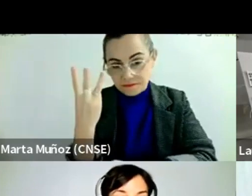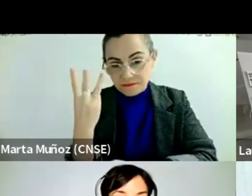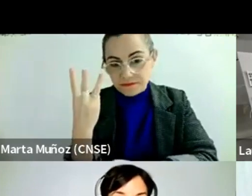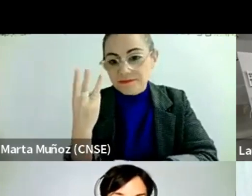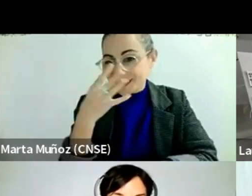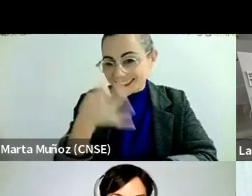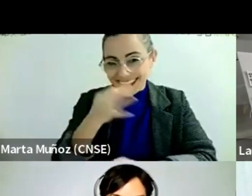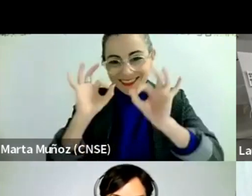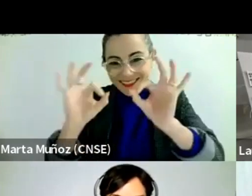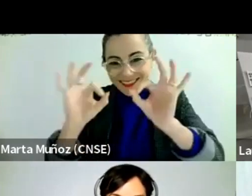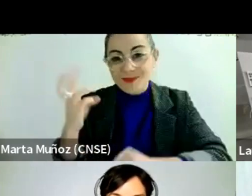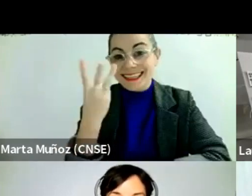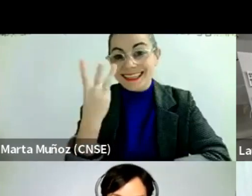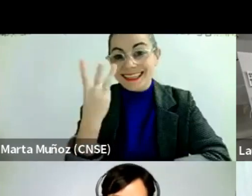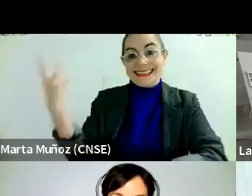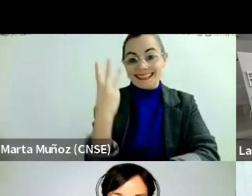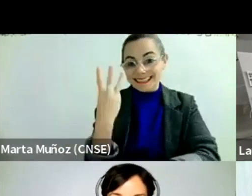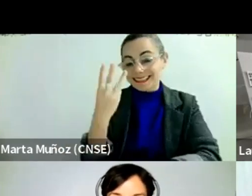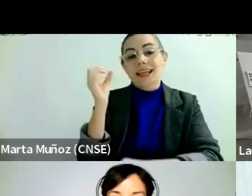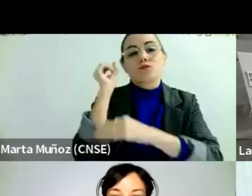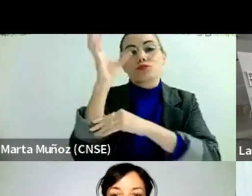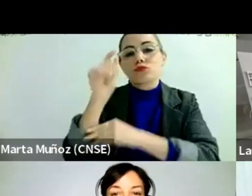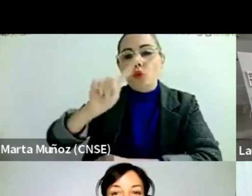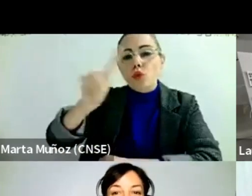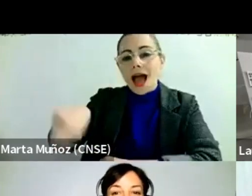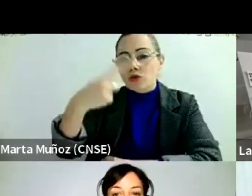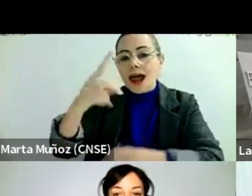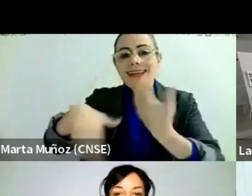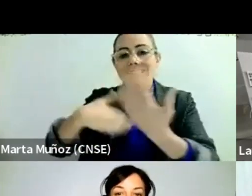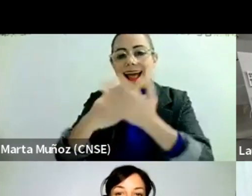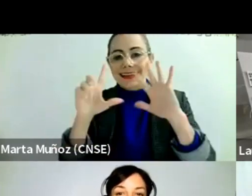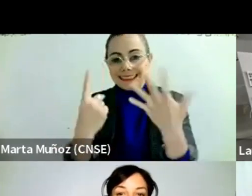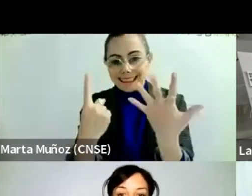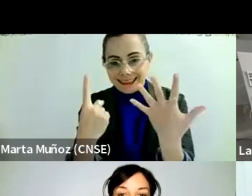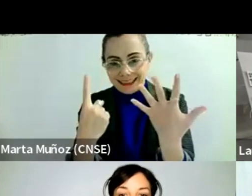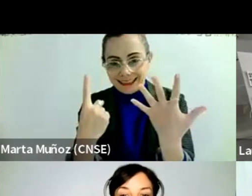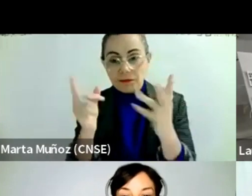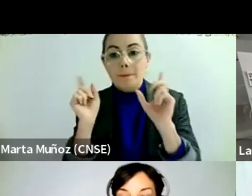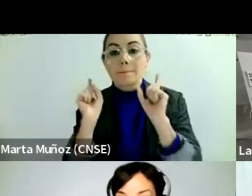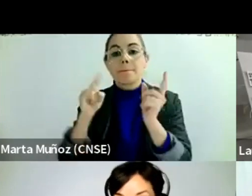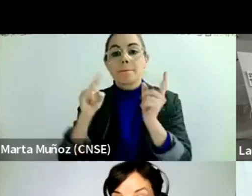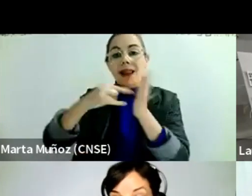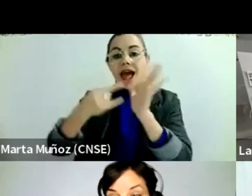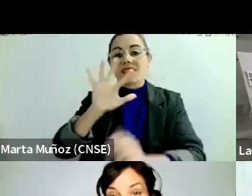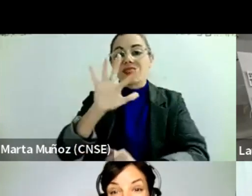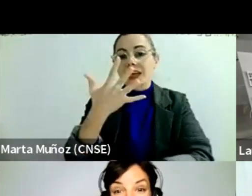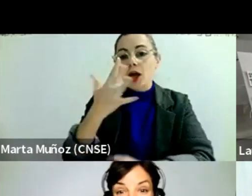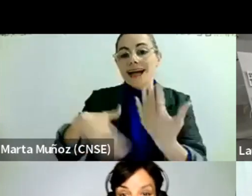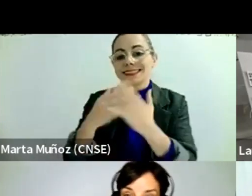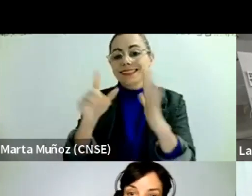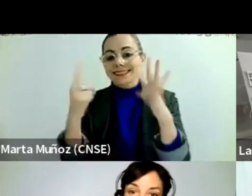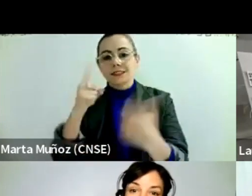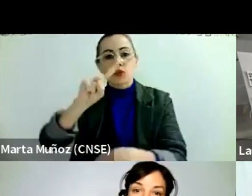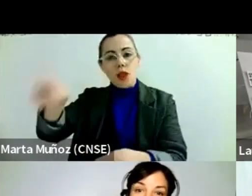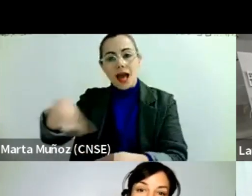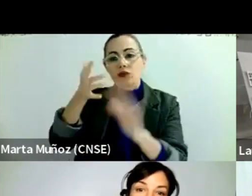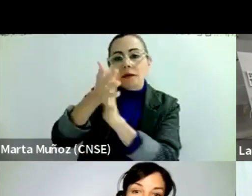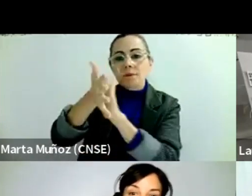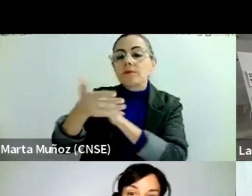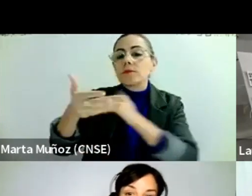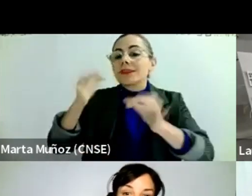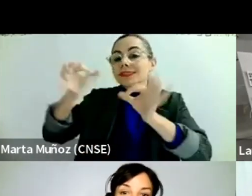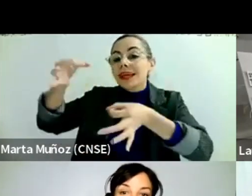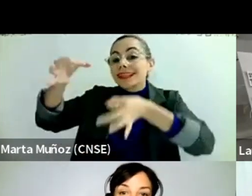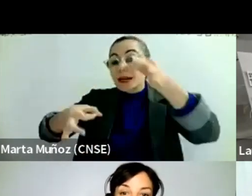pues Gracias. estas 3 ponentes que nos acompañan, buenas tardes Laura, estas 3 ponentes que nos acompañan van a acompañarnos, como digo, hasta las 6. El